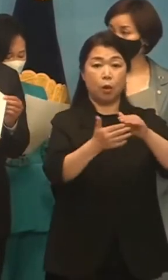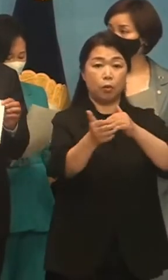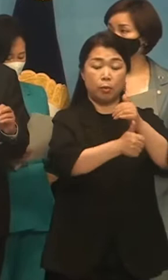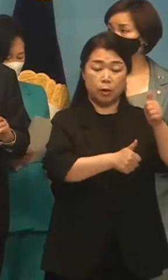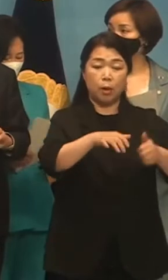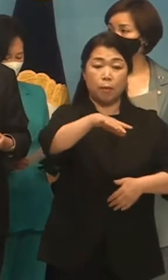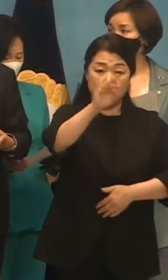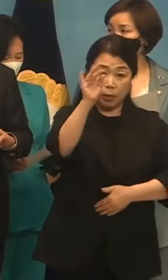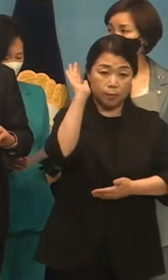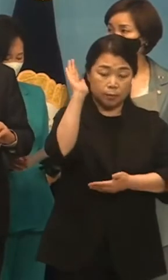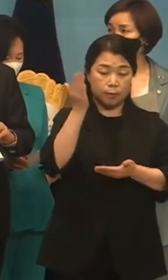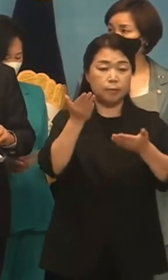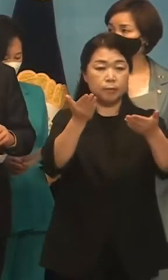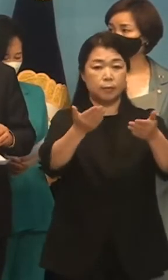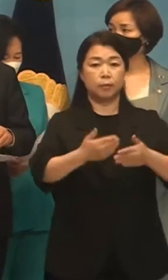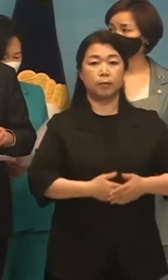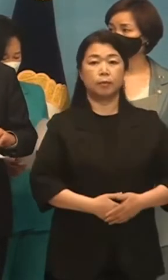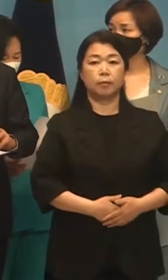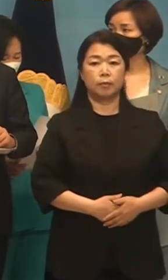먼저 낭독하겠습니다.